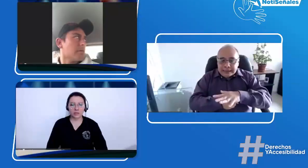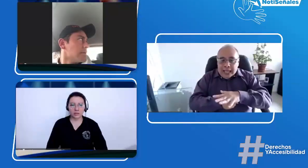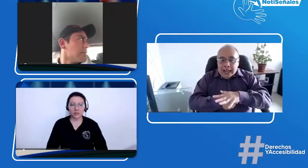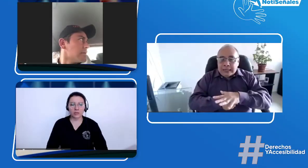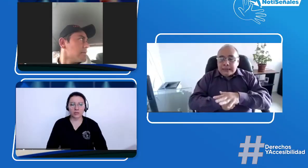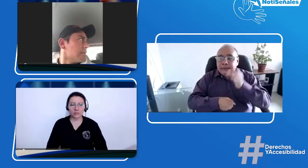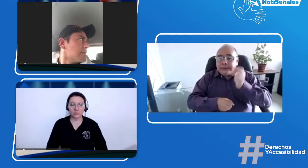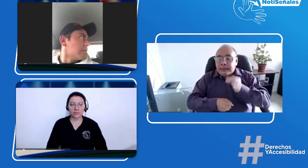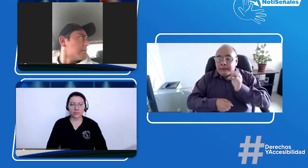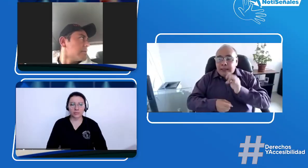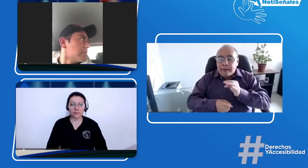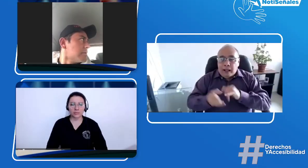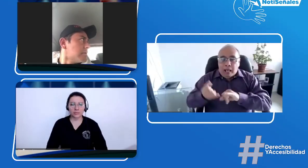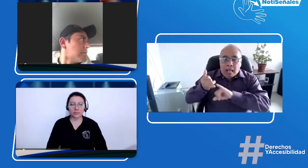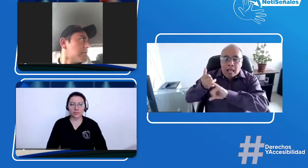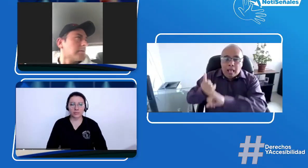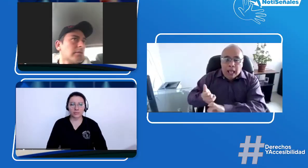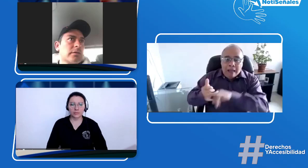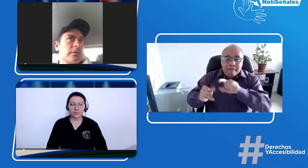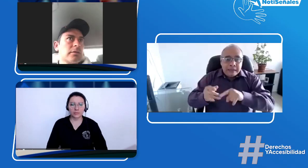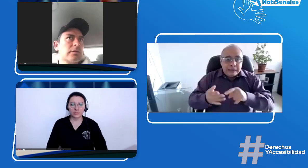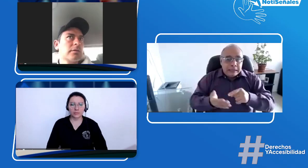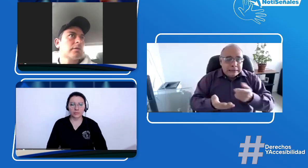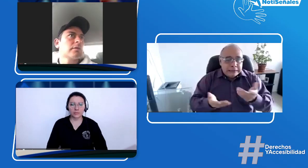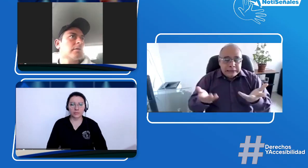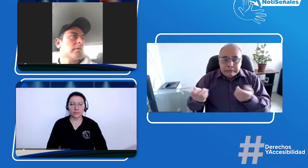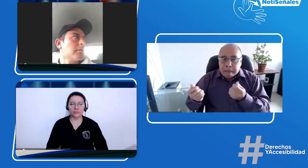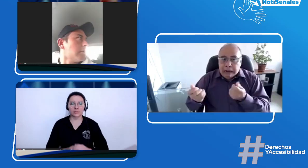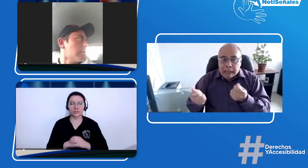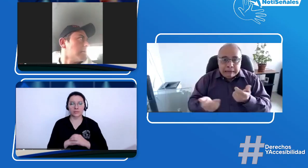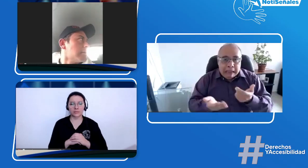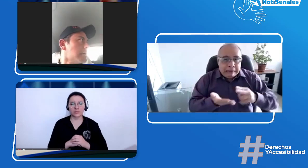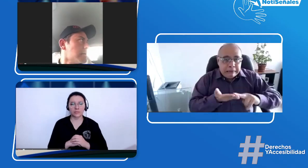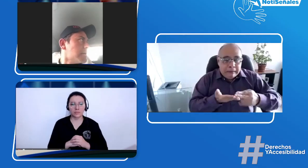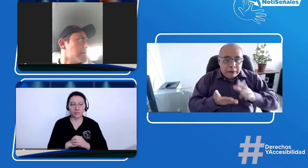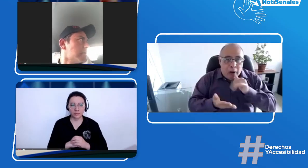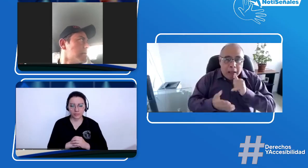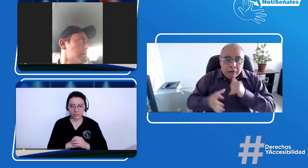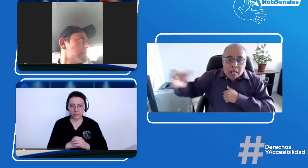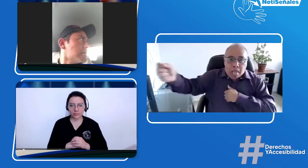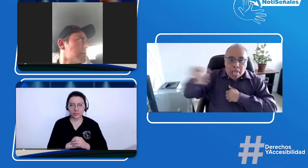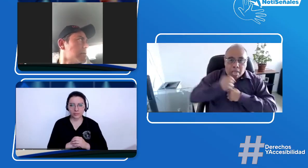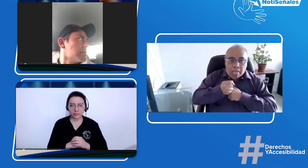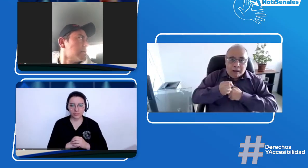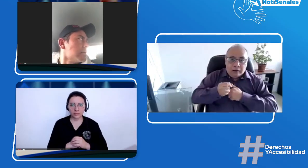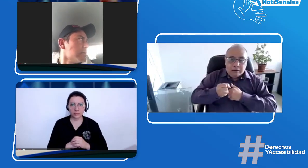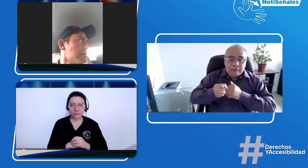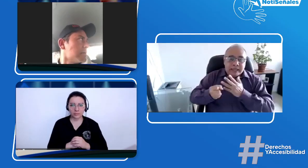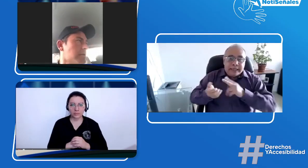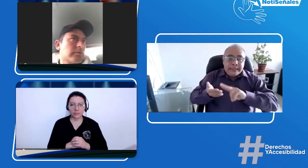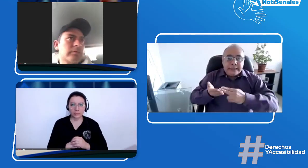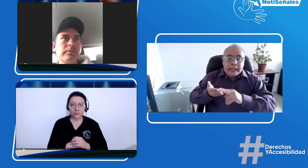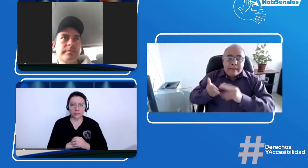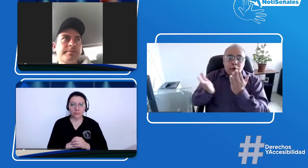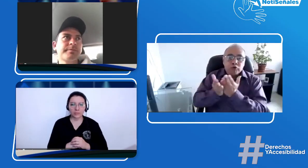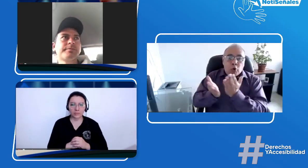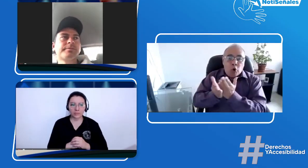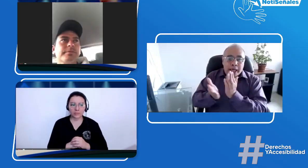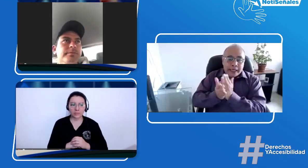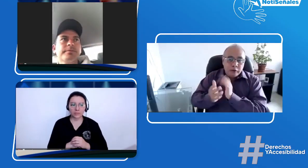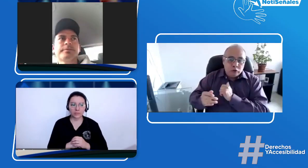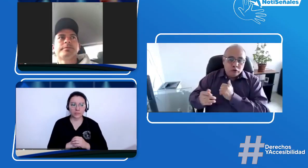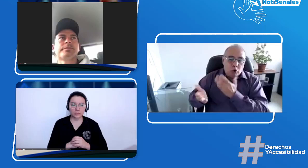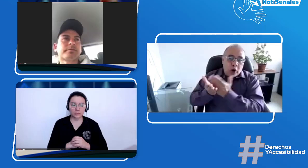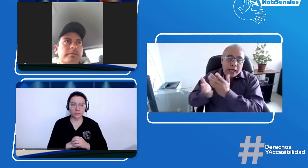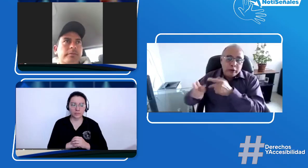reuniones de los consejos para que, pues, de esta manera sea accesible, ¿no? Sabemos que efectivamente el